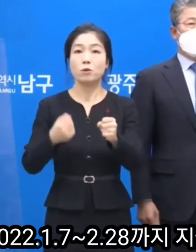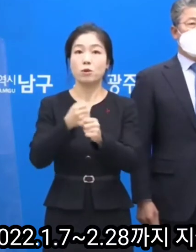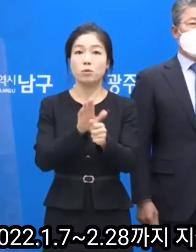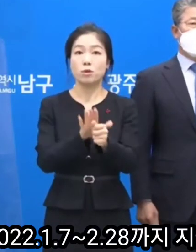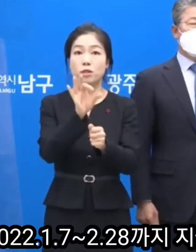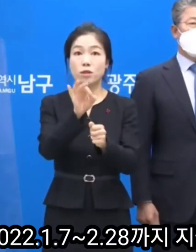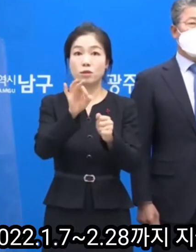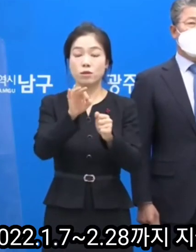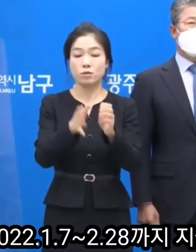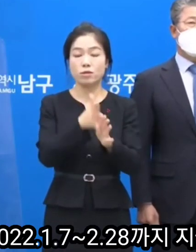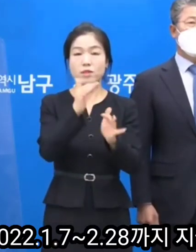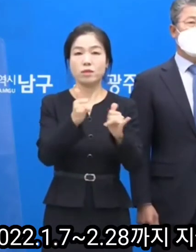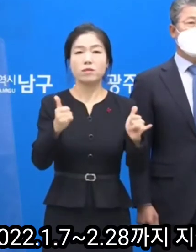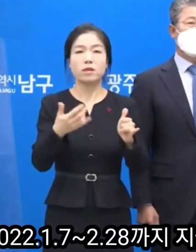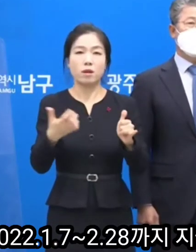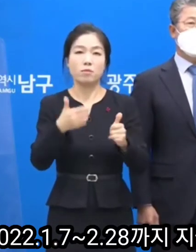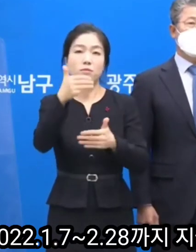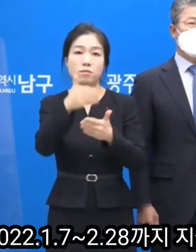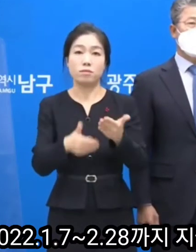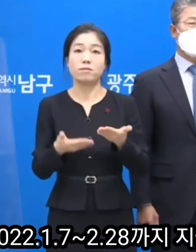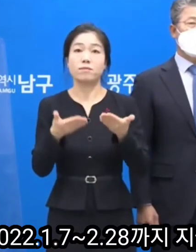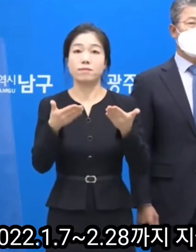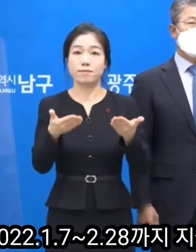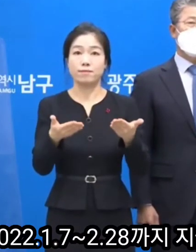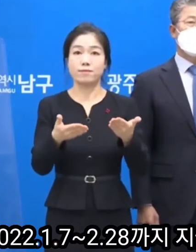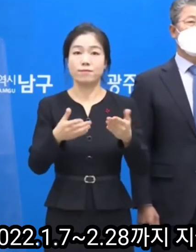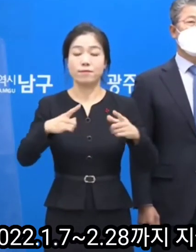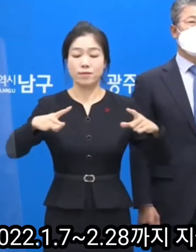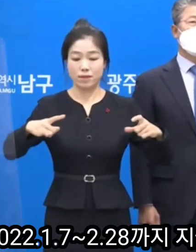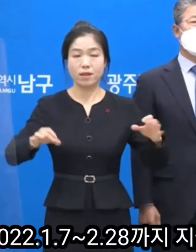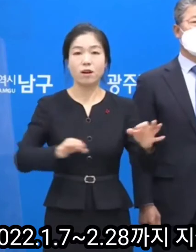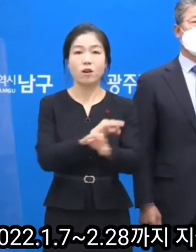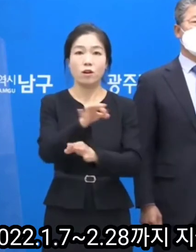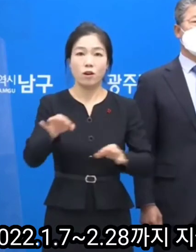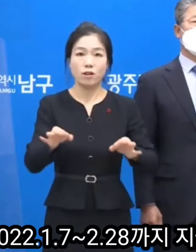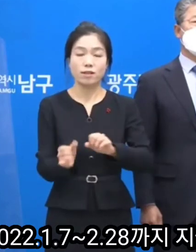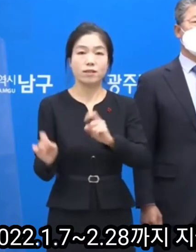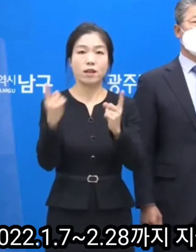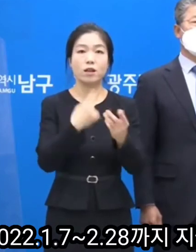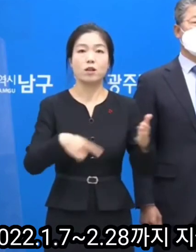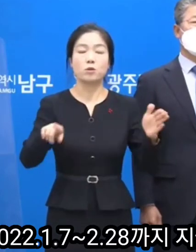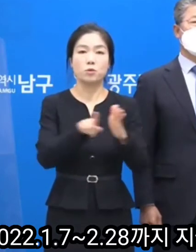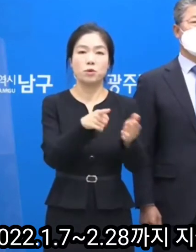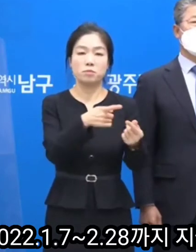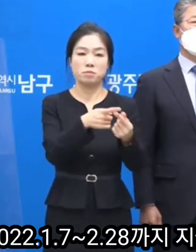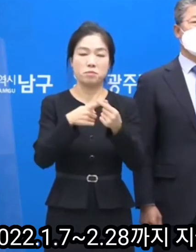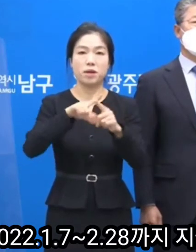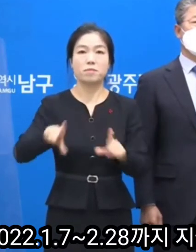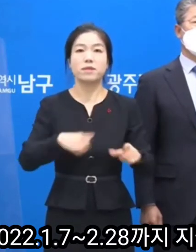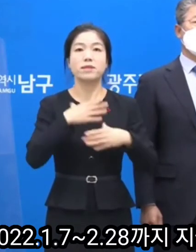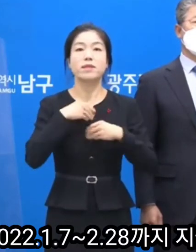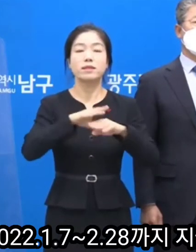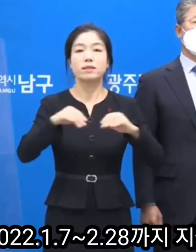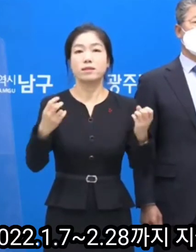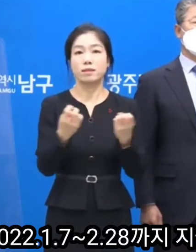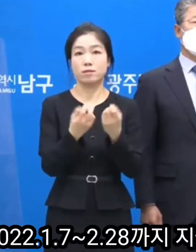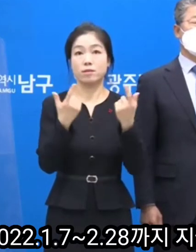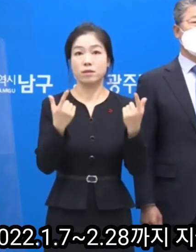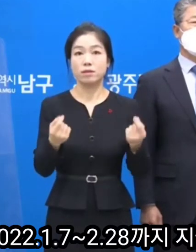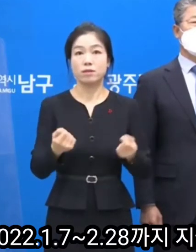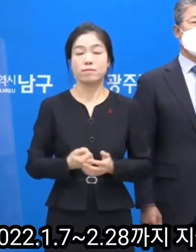일상회복지원금은 시민의 아픔을 덜어드리고 지역경제를 살리기 위한 최고의 민생안정